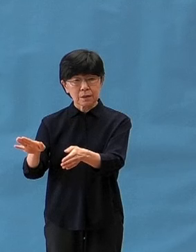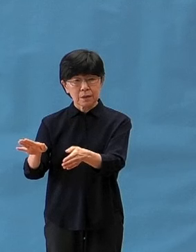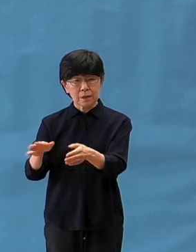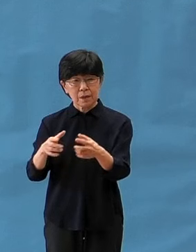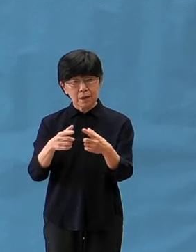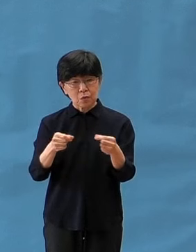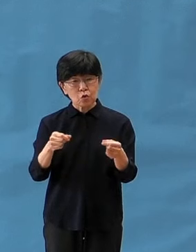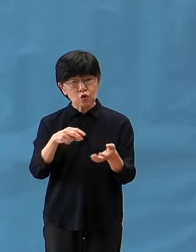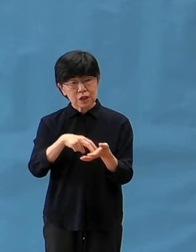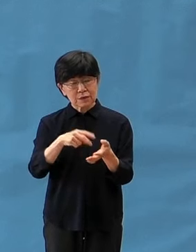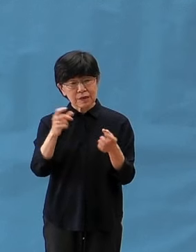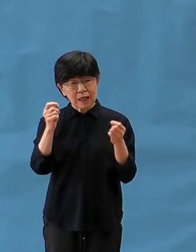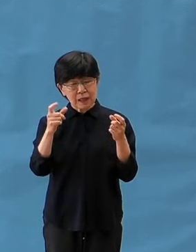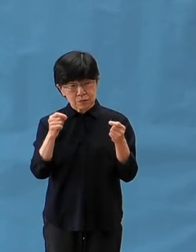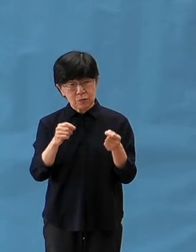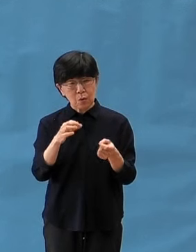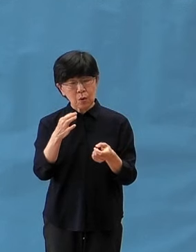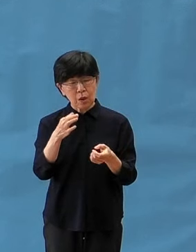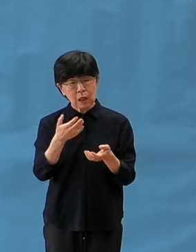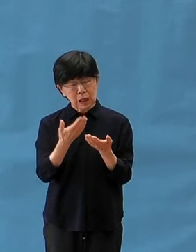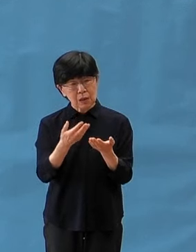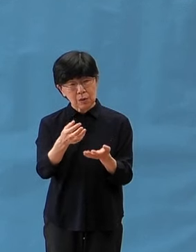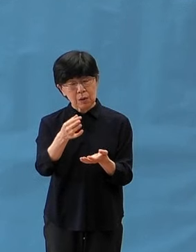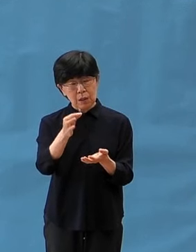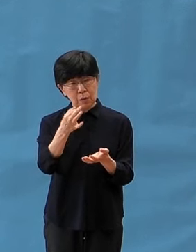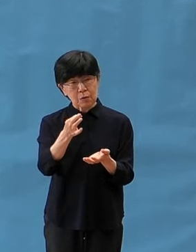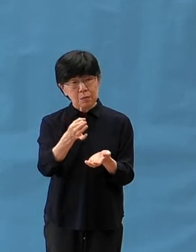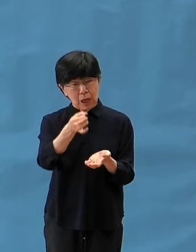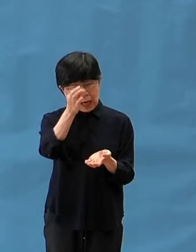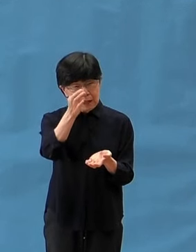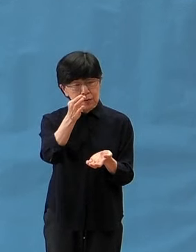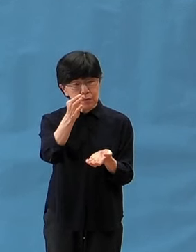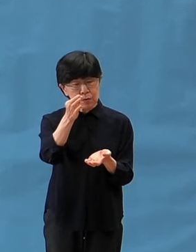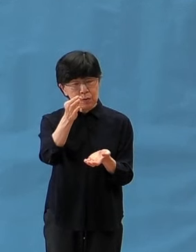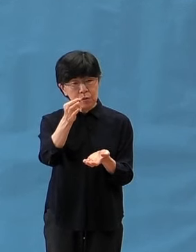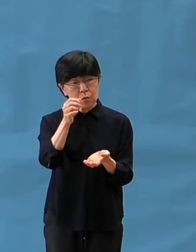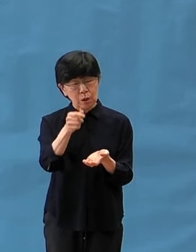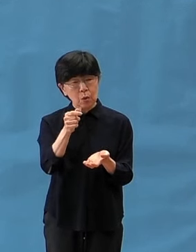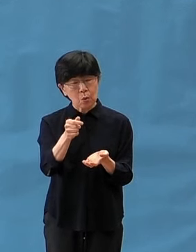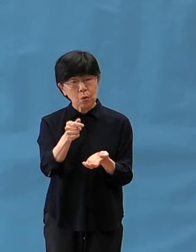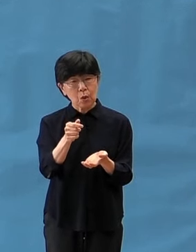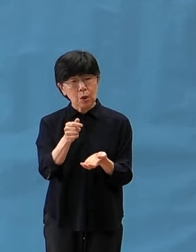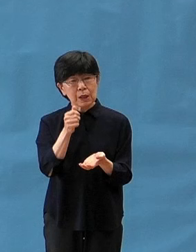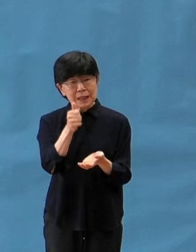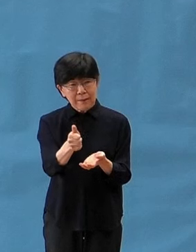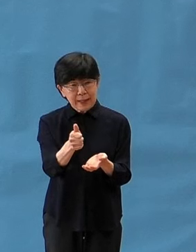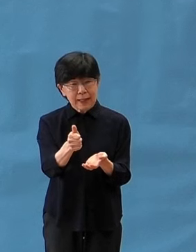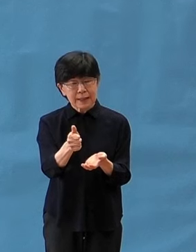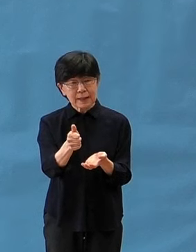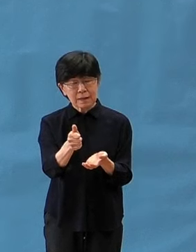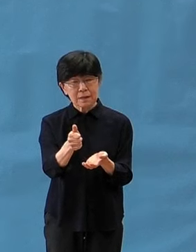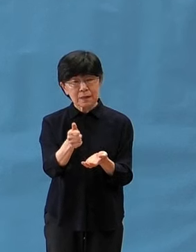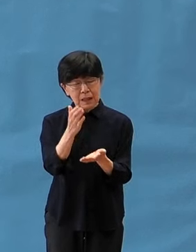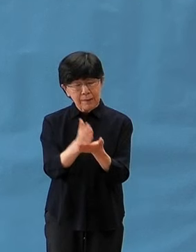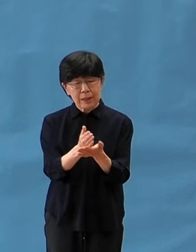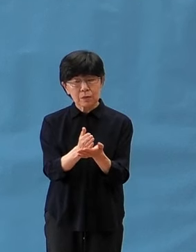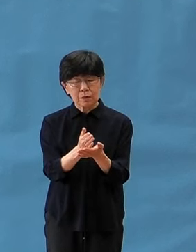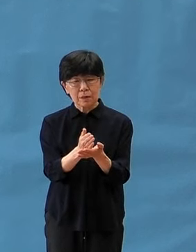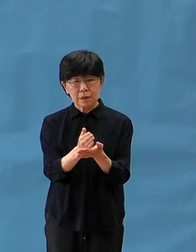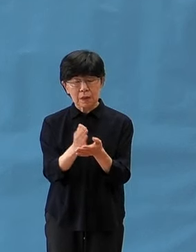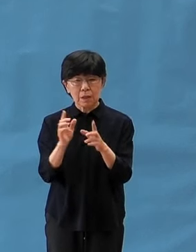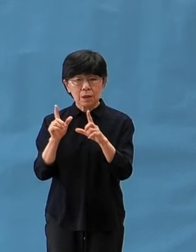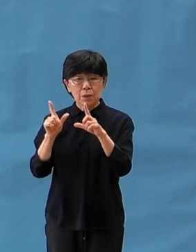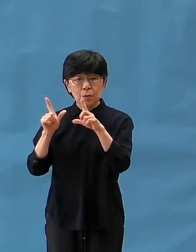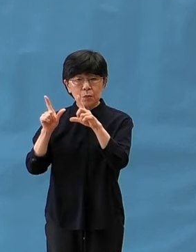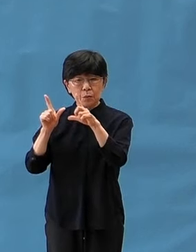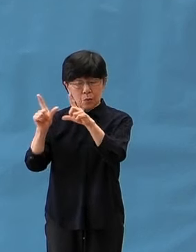学の授業料を上げようなんて、そんなことはダメだというふうなことをちゃんと言わなきゃいけない人が政府